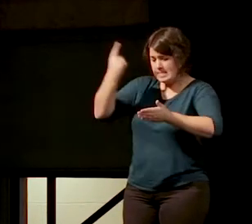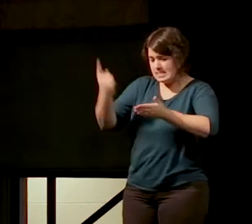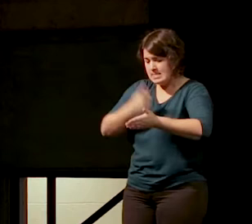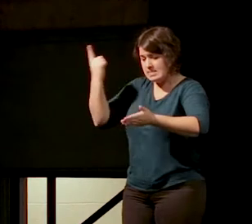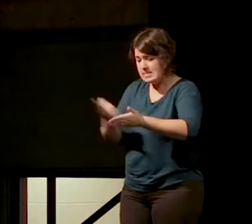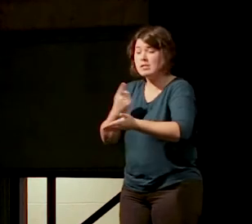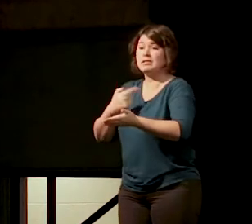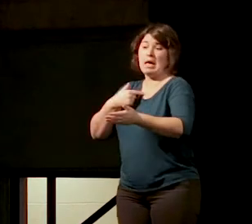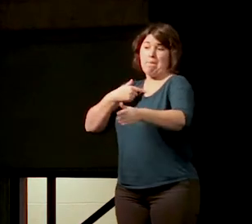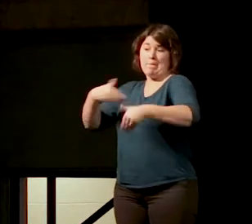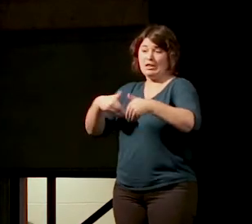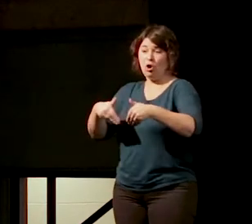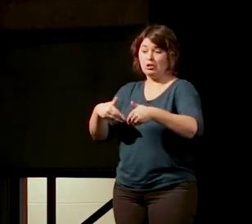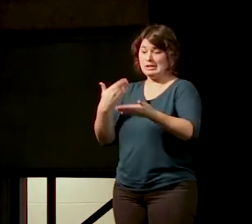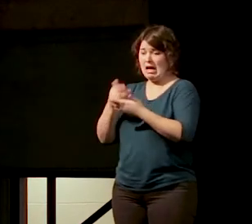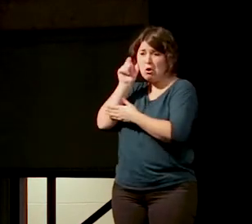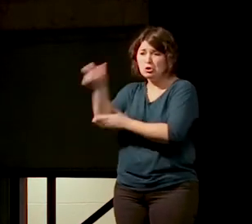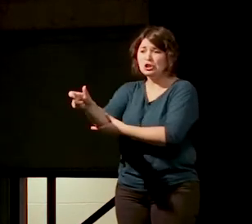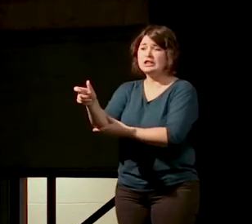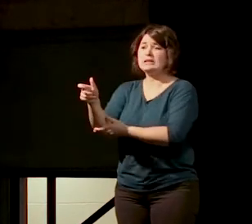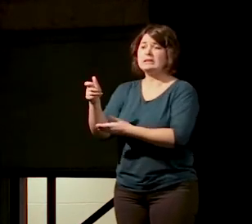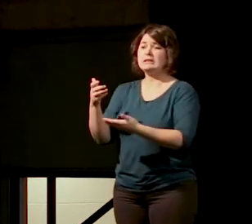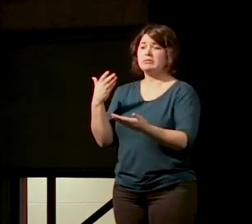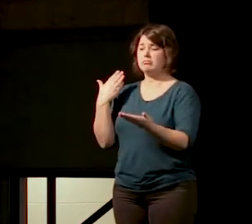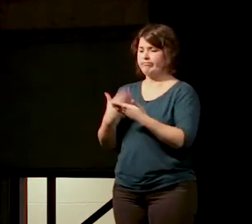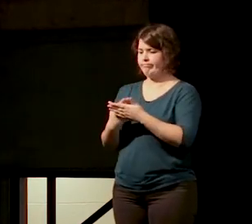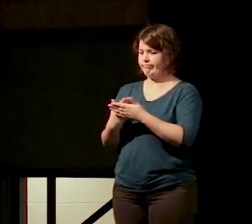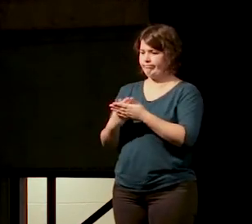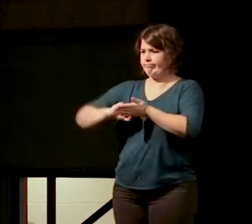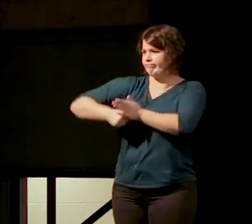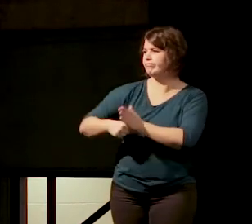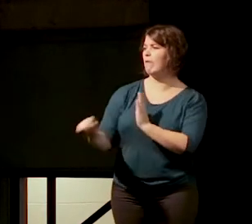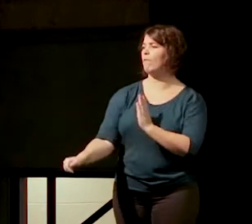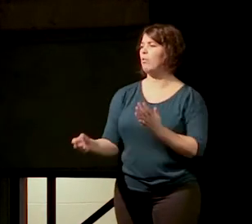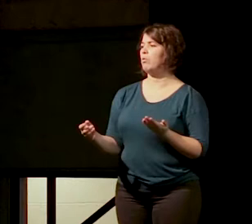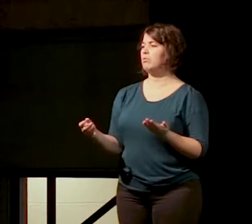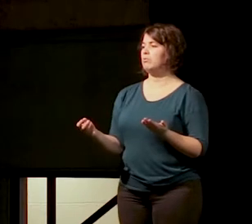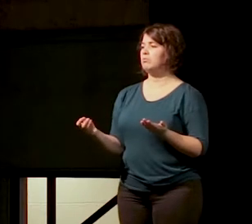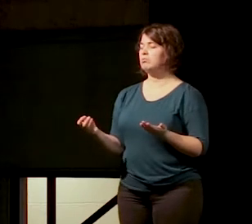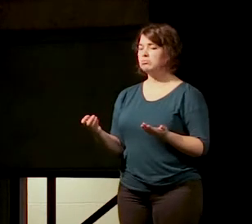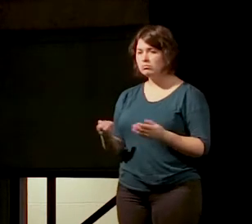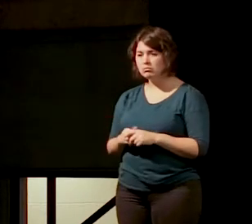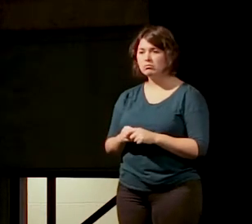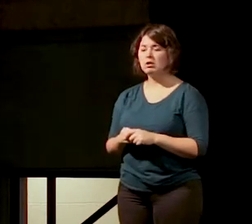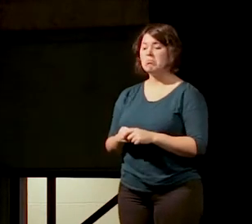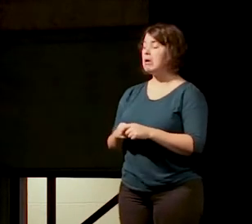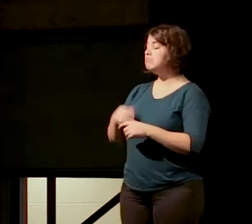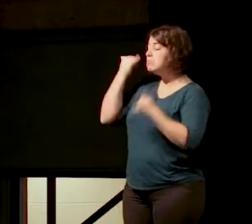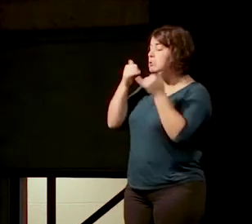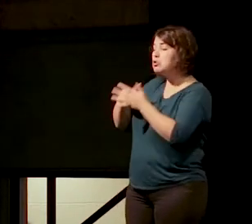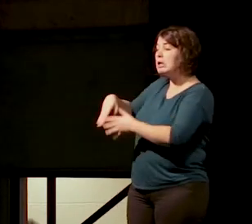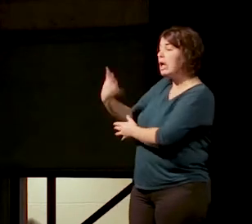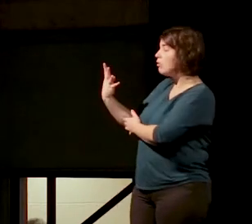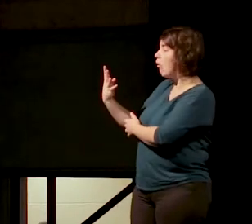une méthode, c'est une cohérence, c'est une exigence. Mais qui nous aurait dit en